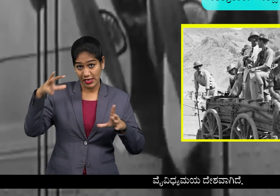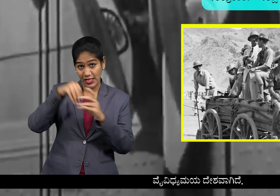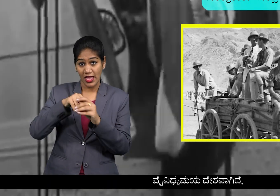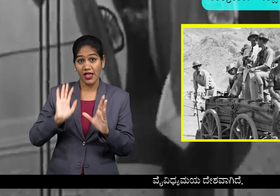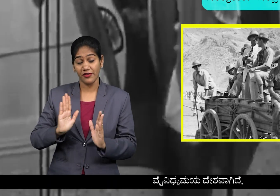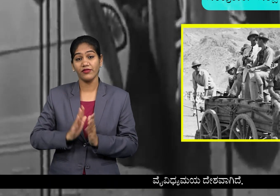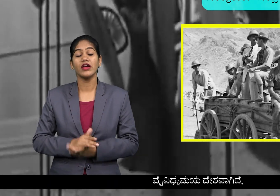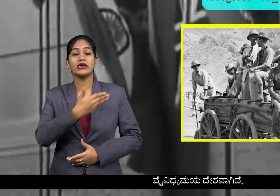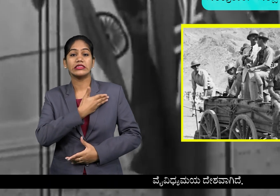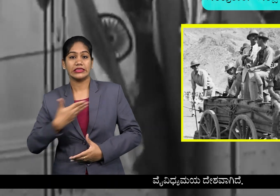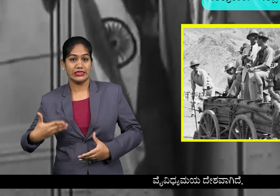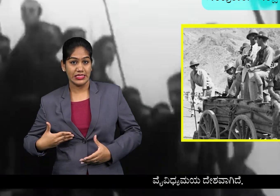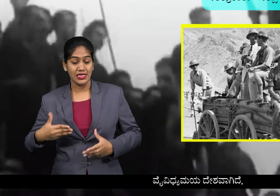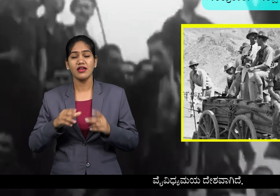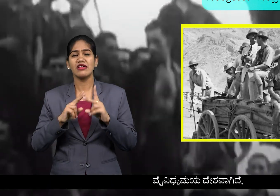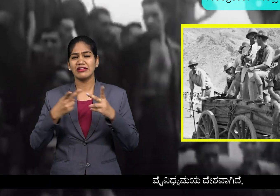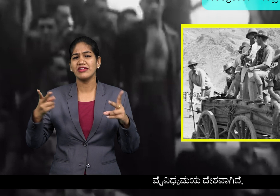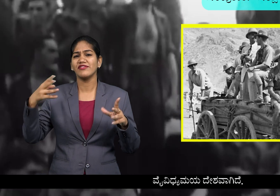ದೇಶವಾಗಿದೆ.